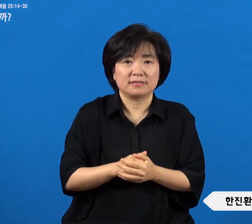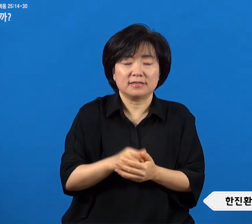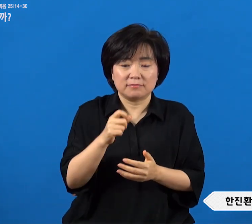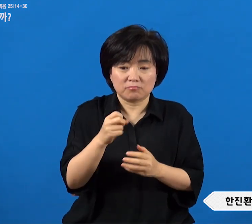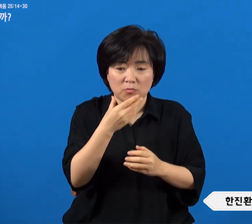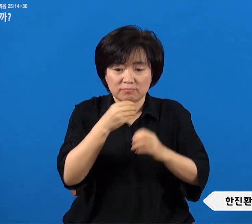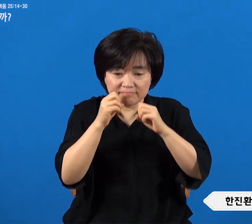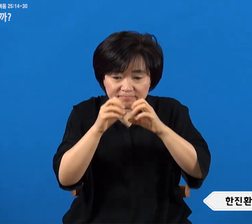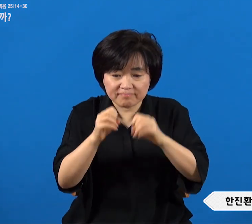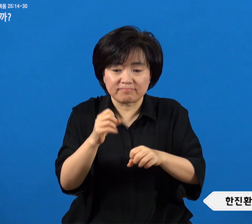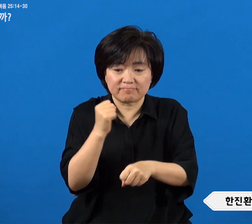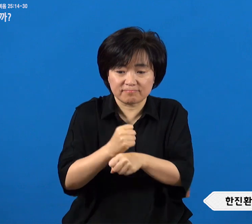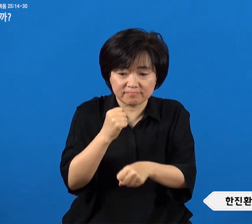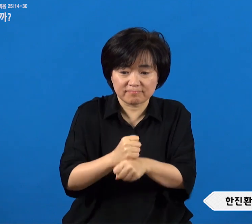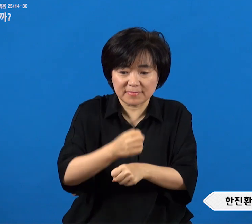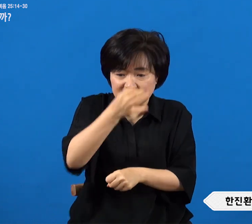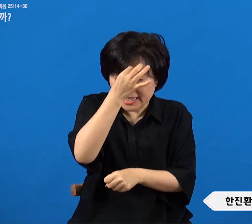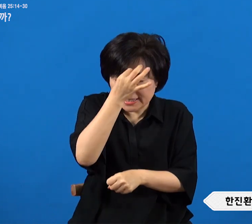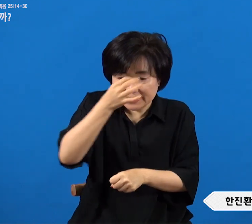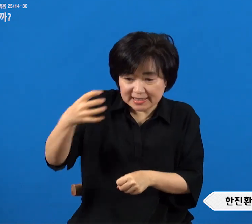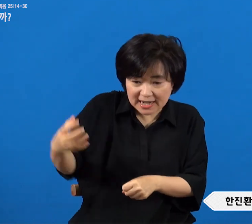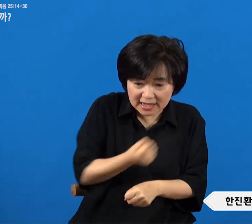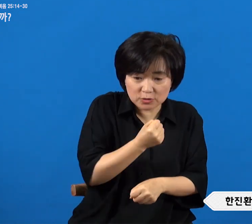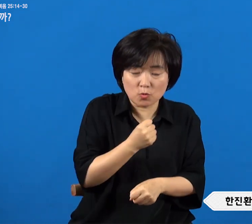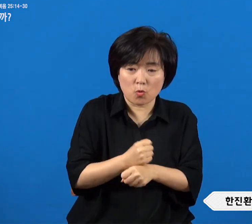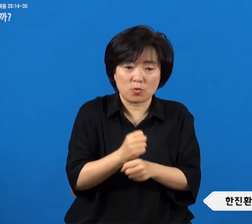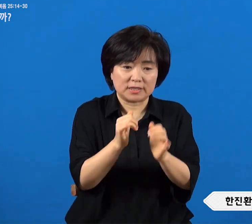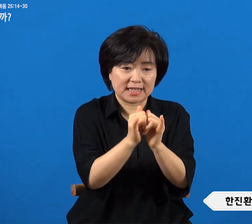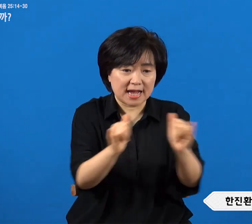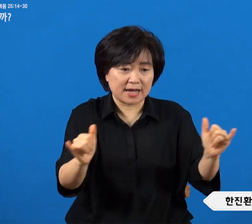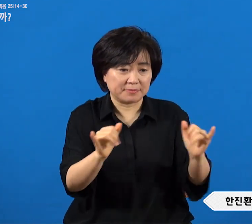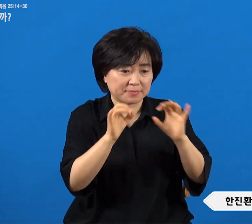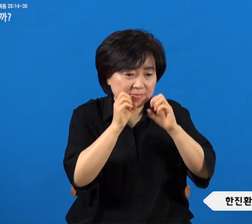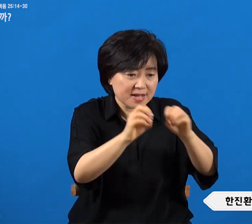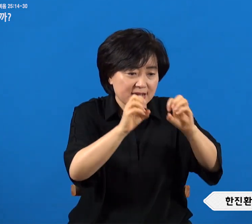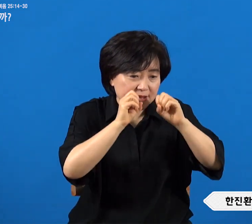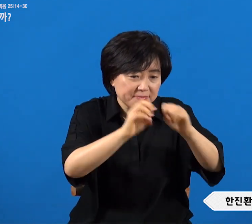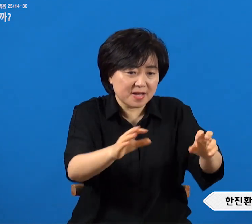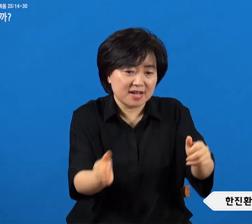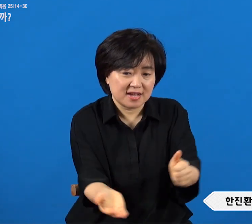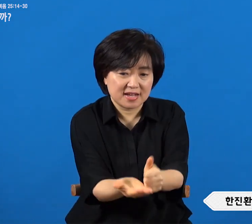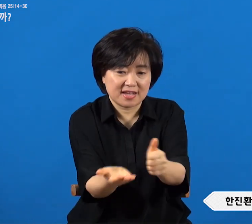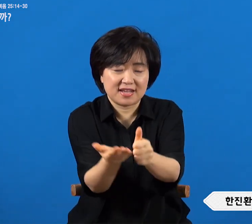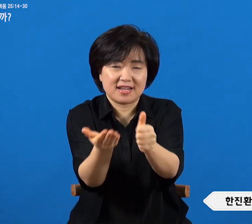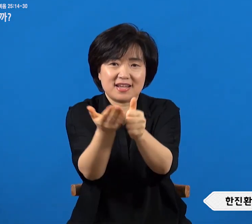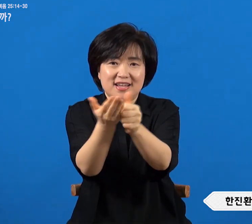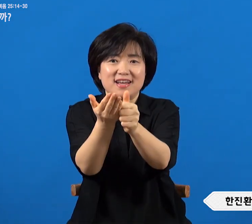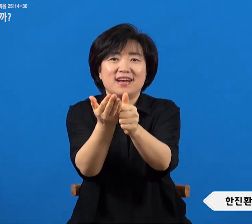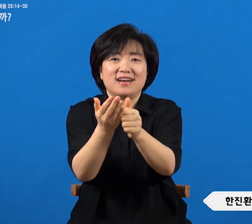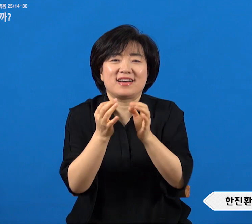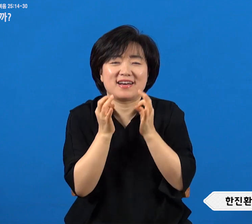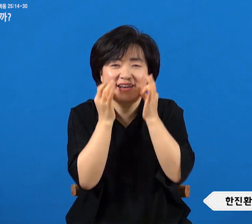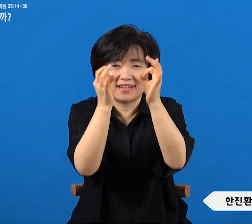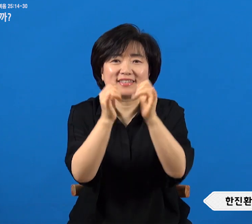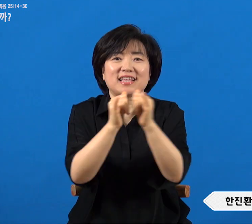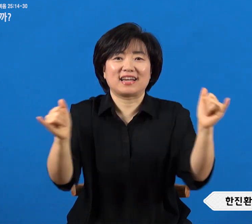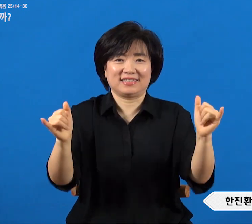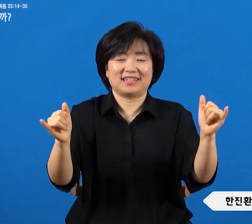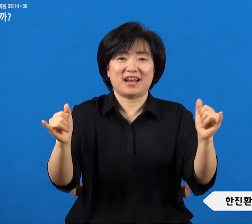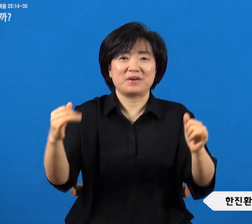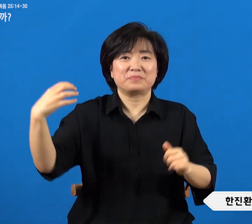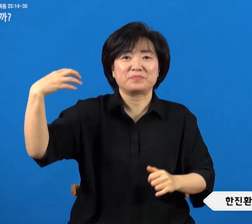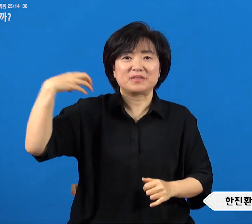사람을 남기는 일을 위해서 전적으로 투자하면서 사는 사람, 사명자지요.